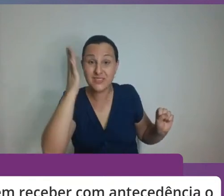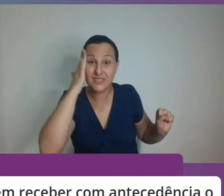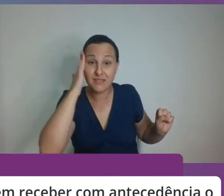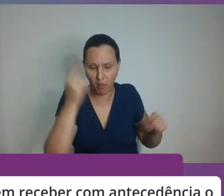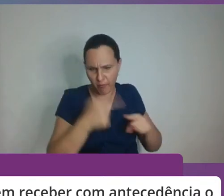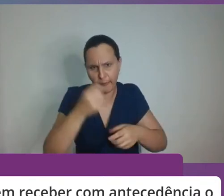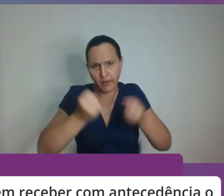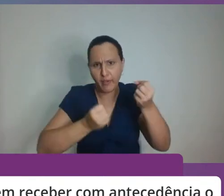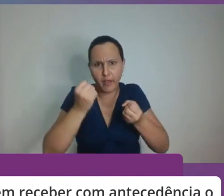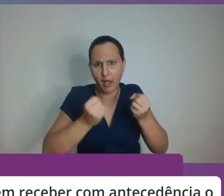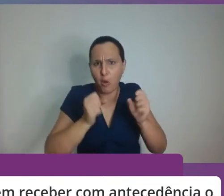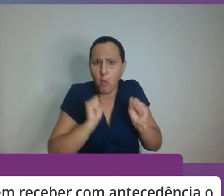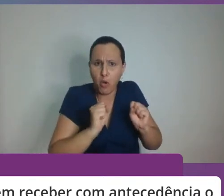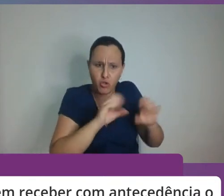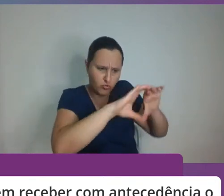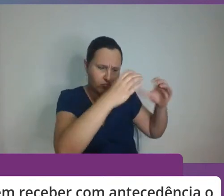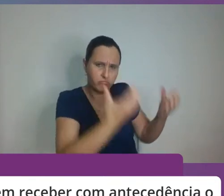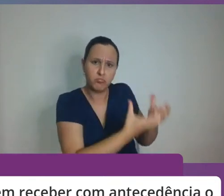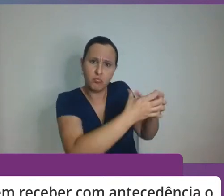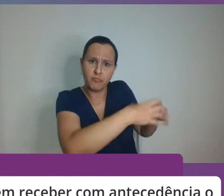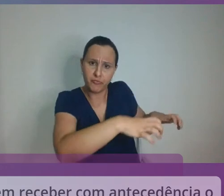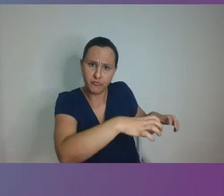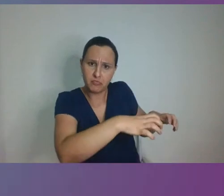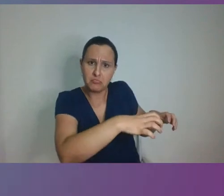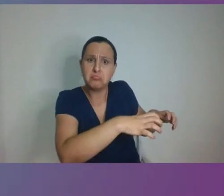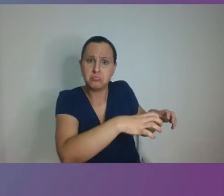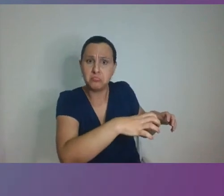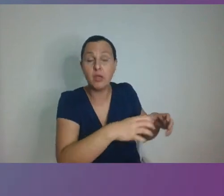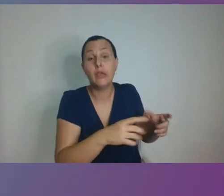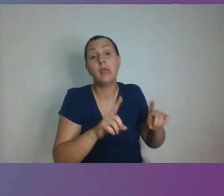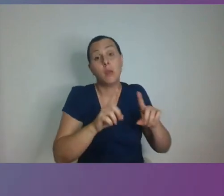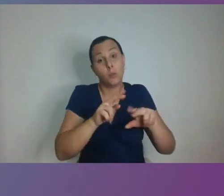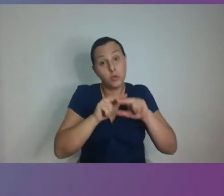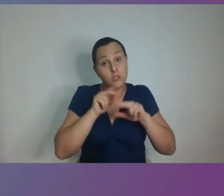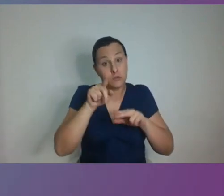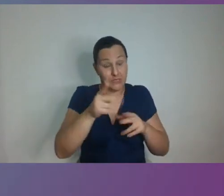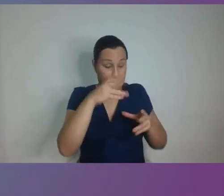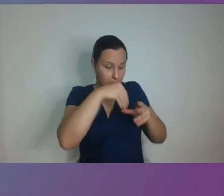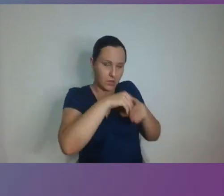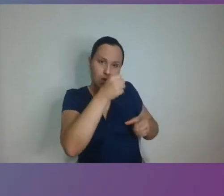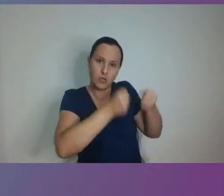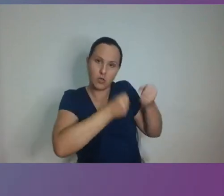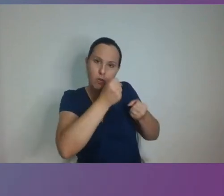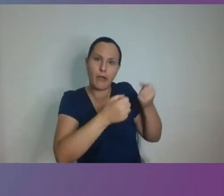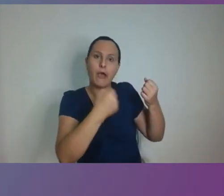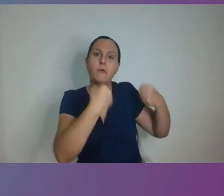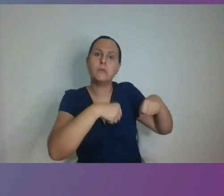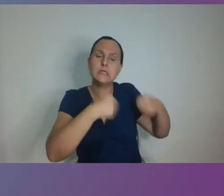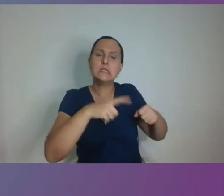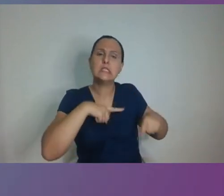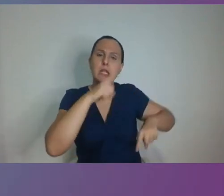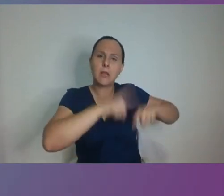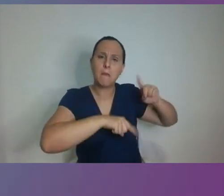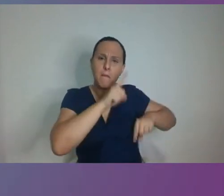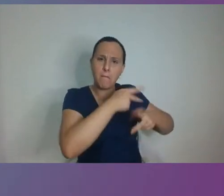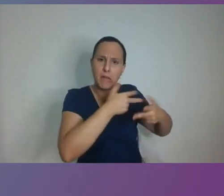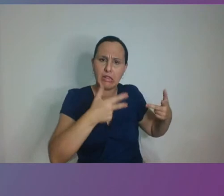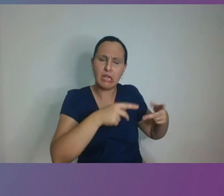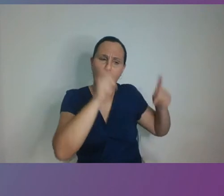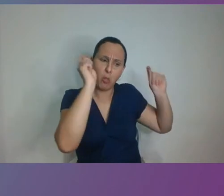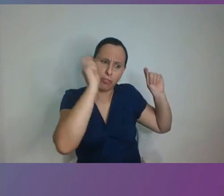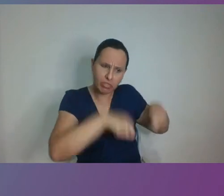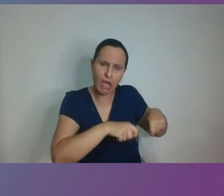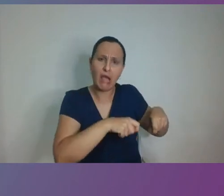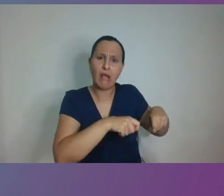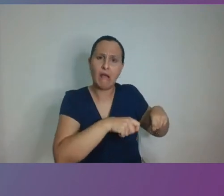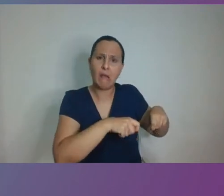discurso alguma coisa pode ser difícil de interpretar. Então, você precisa ter uma ferramenta de tradução que